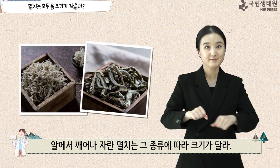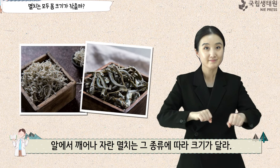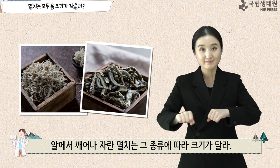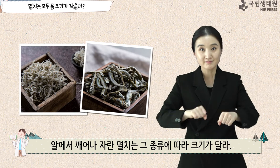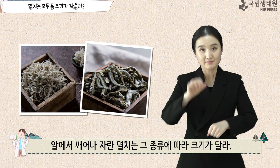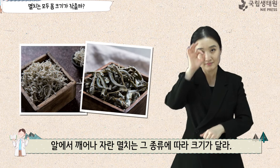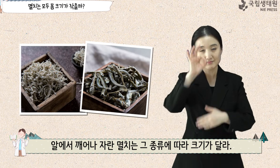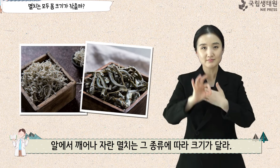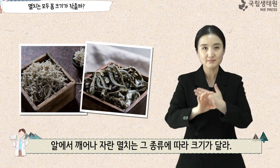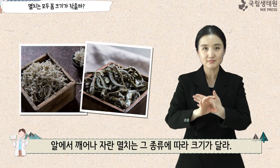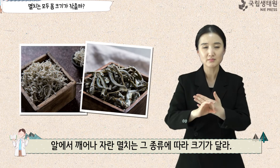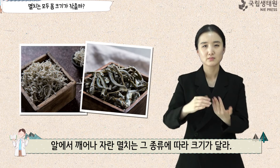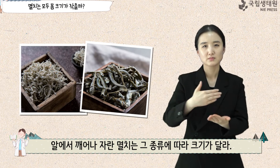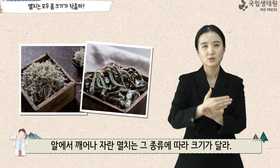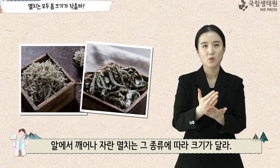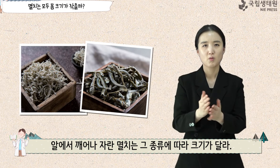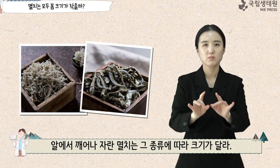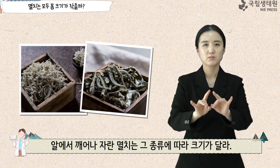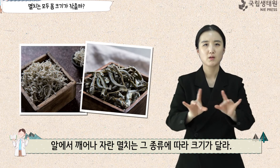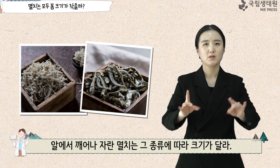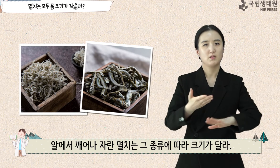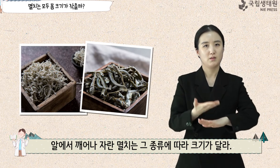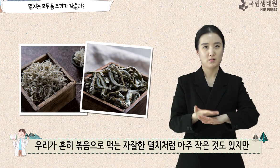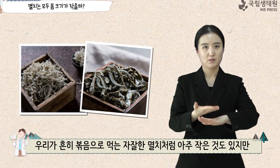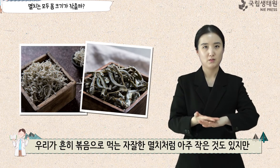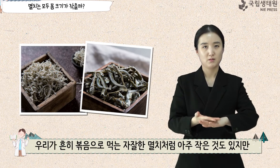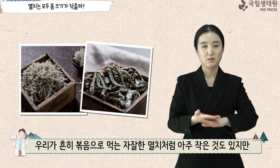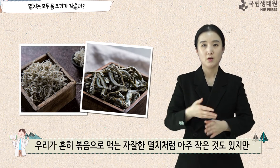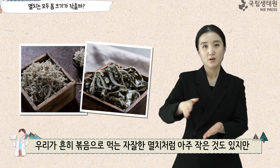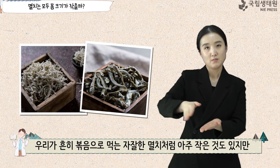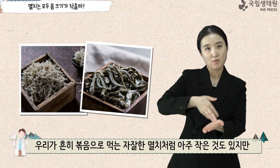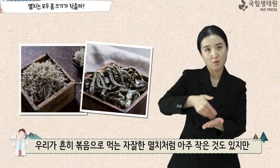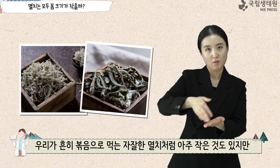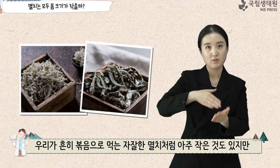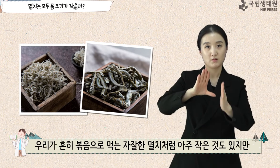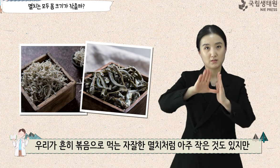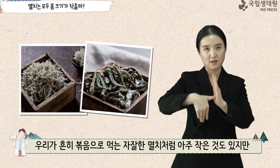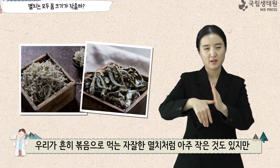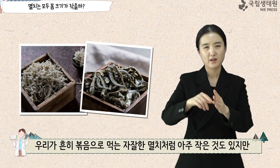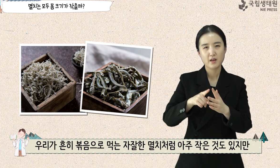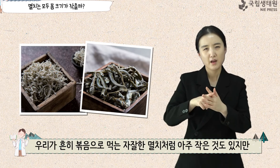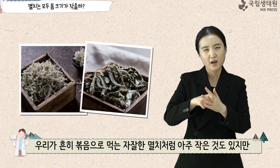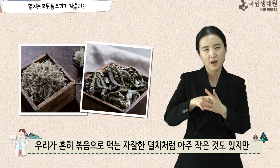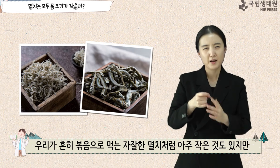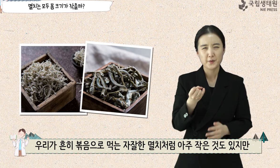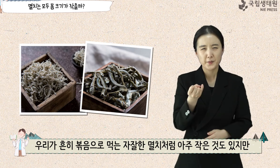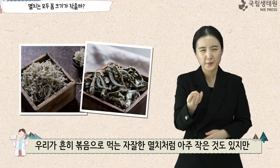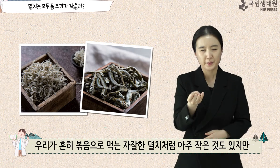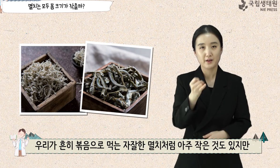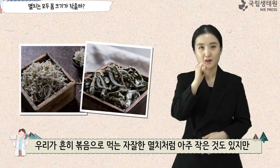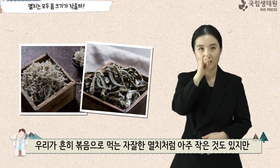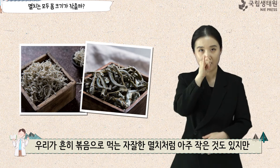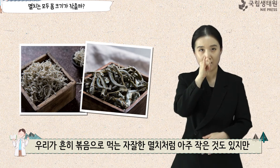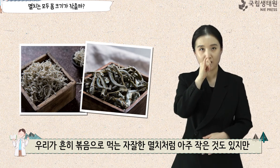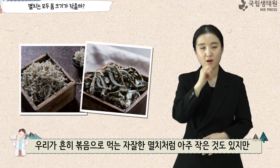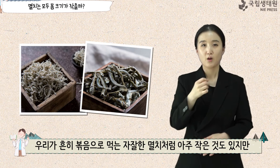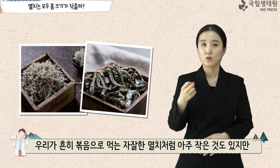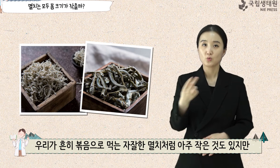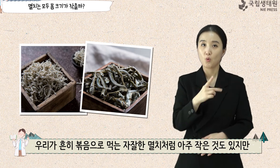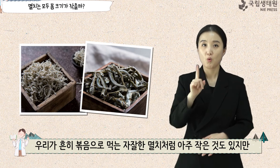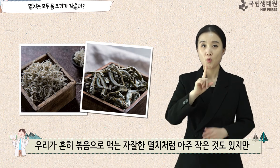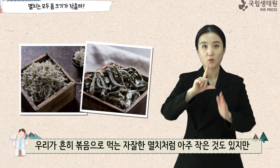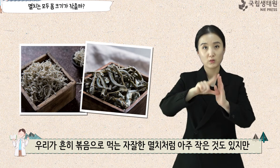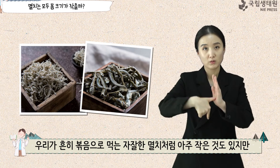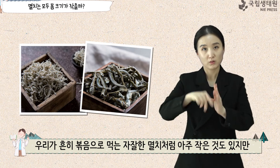그 종류에 따라 크기가 달라. 우리가 흔히 볶음으로 먹는 자잘한 멸치처럼 아주